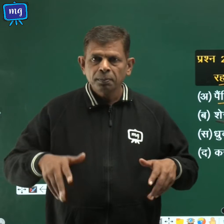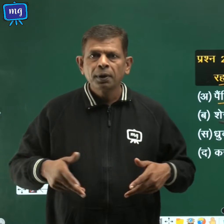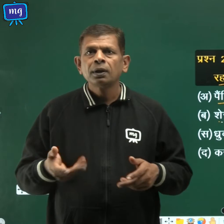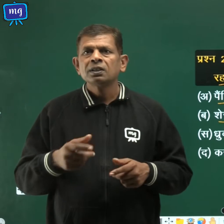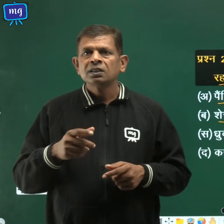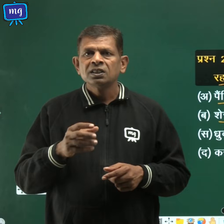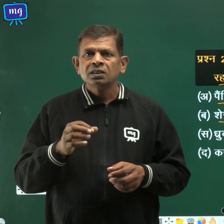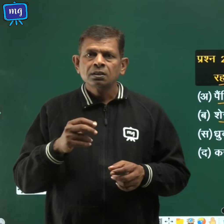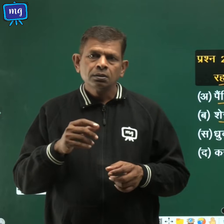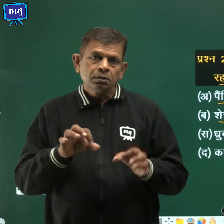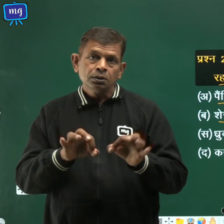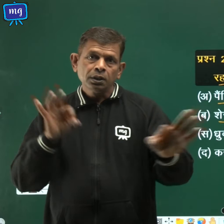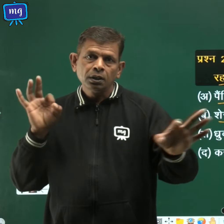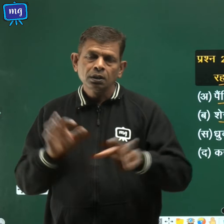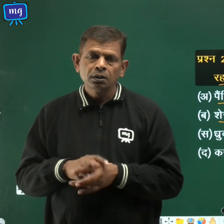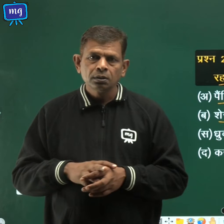शेर,